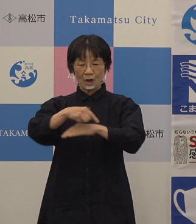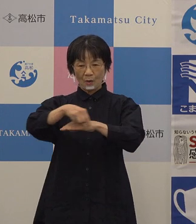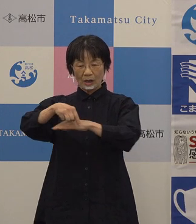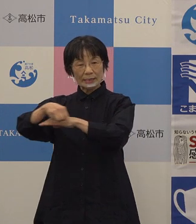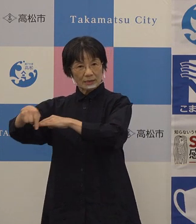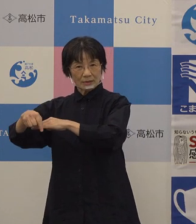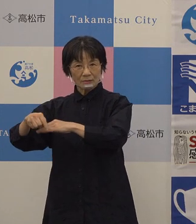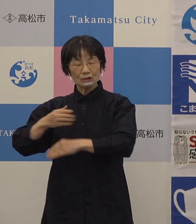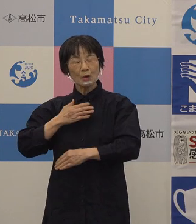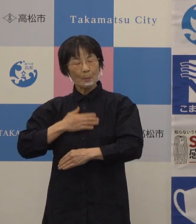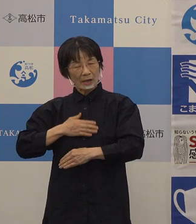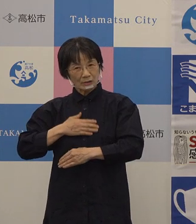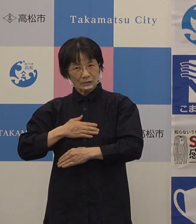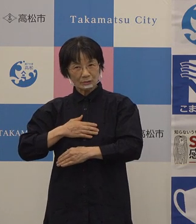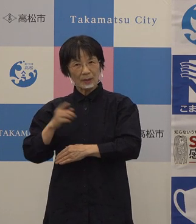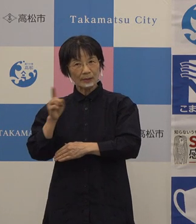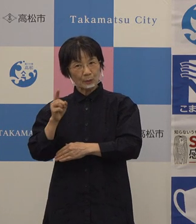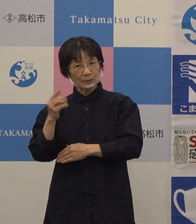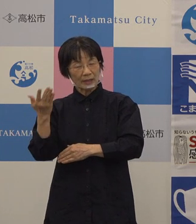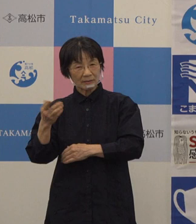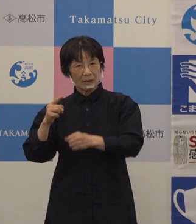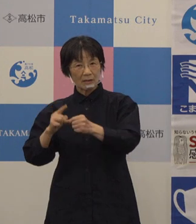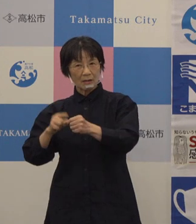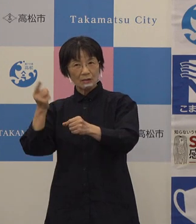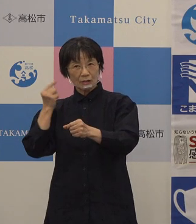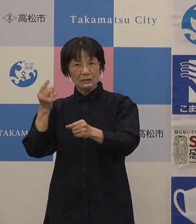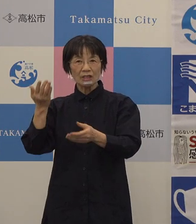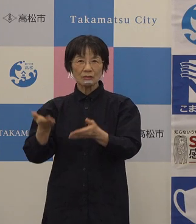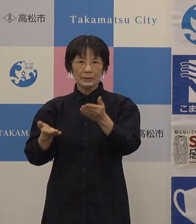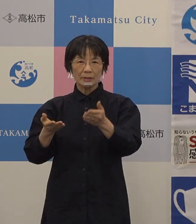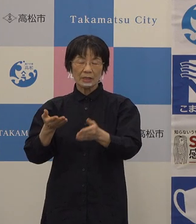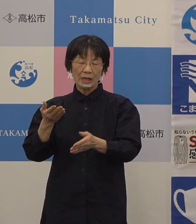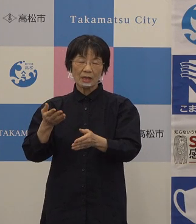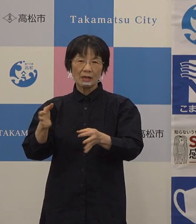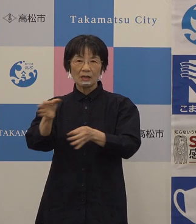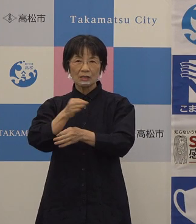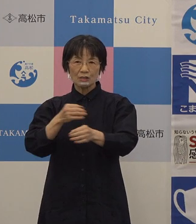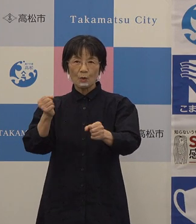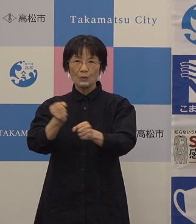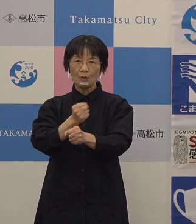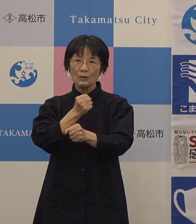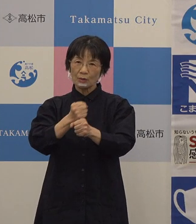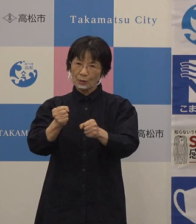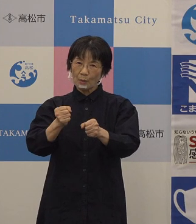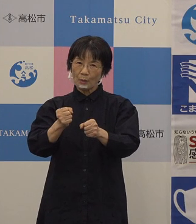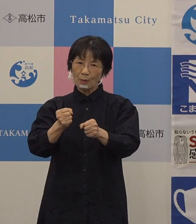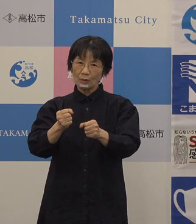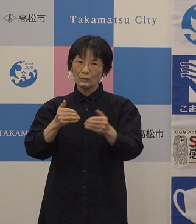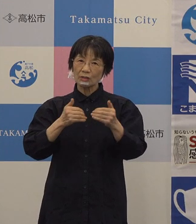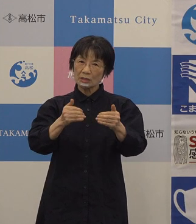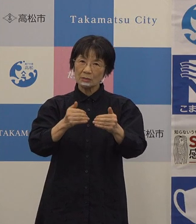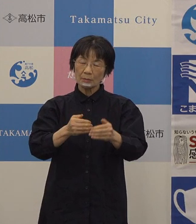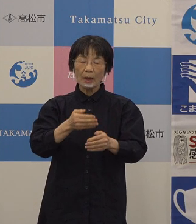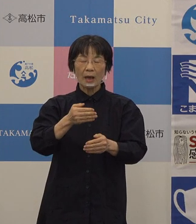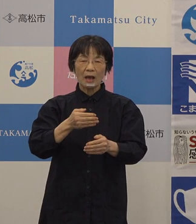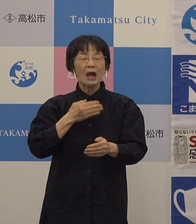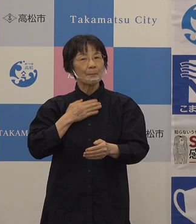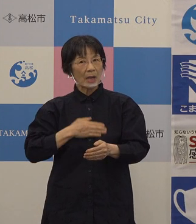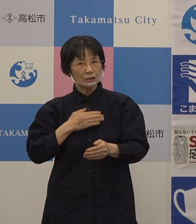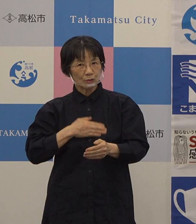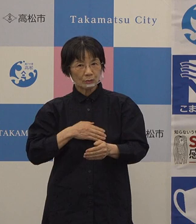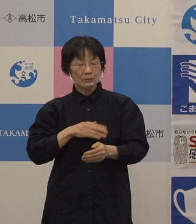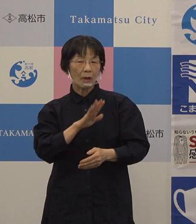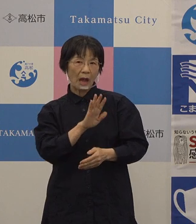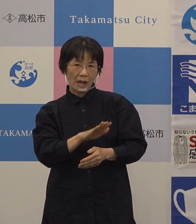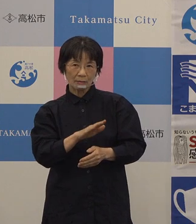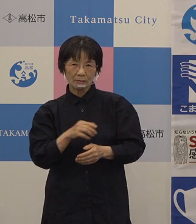度でございますが、昨年度との比較で商工業の振興やの満足度が増加した一方で、生活困